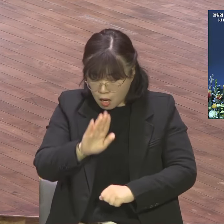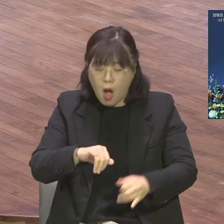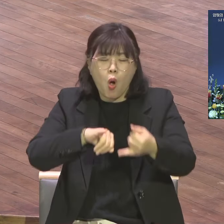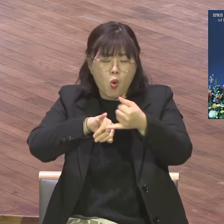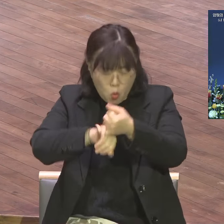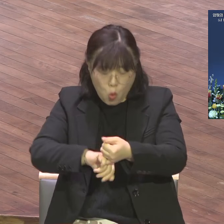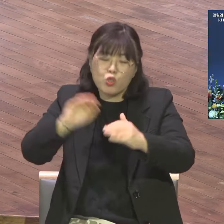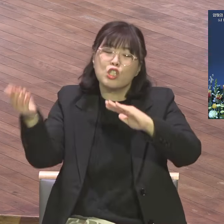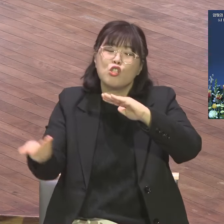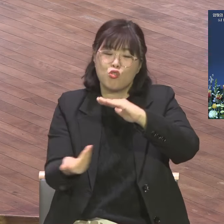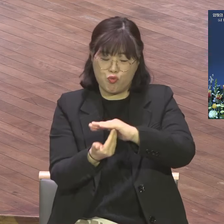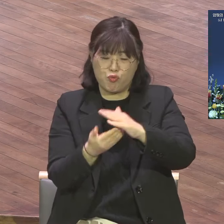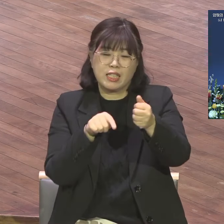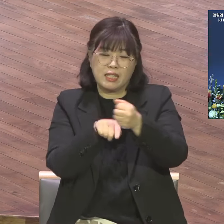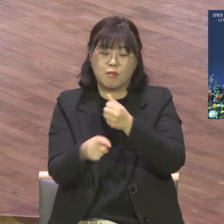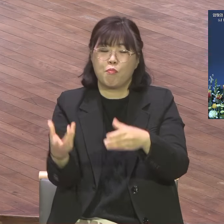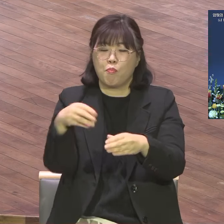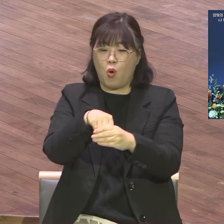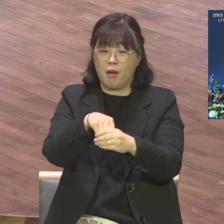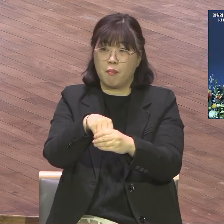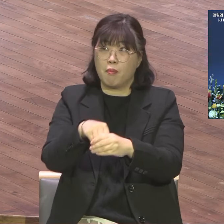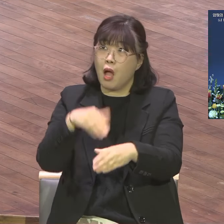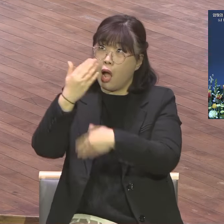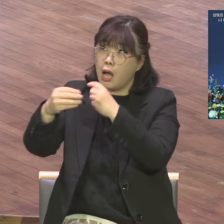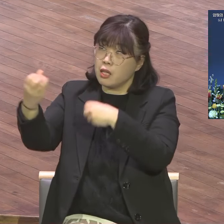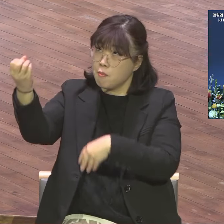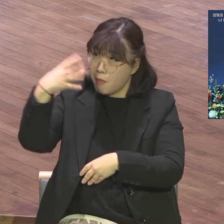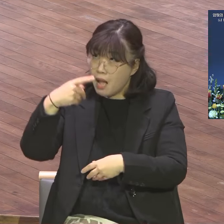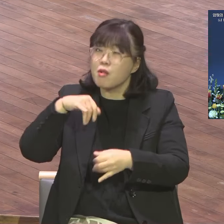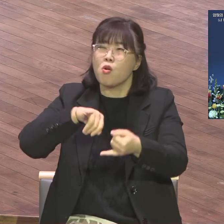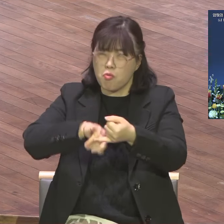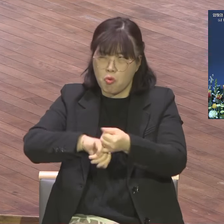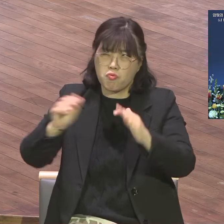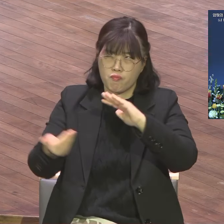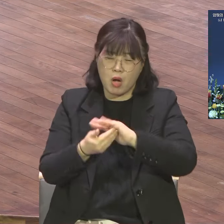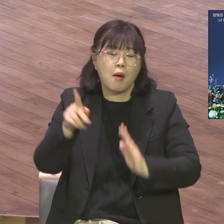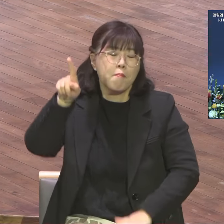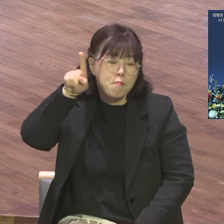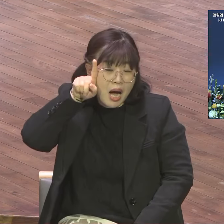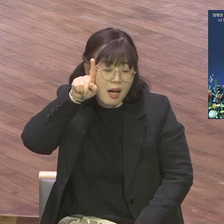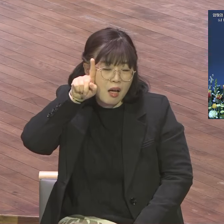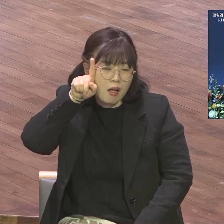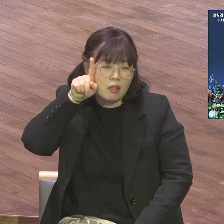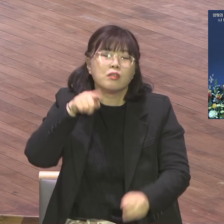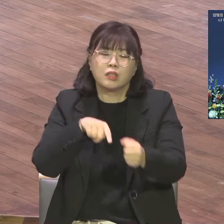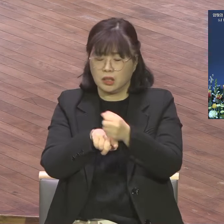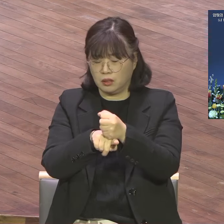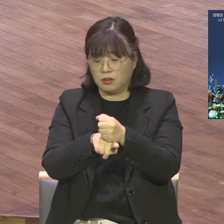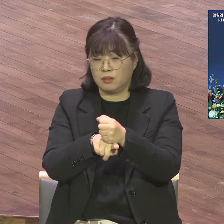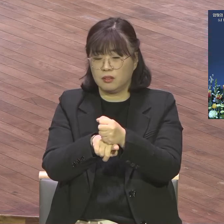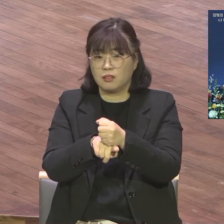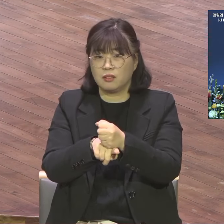성취될 말씀을 나에게 주셨다. 하나님께서 넓히라고 했으니까